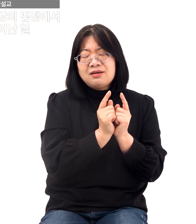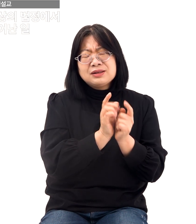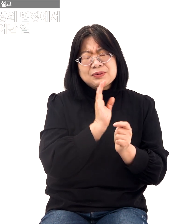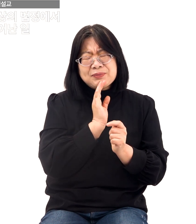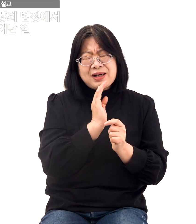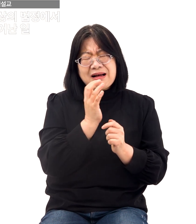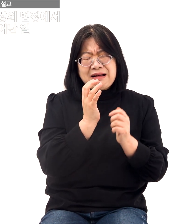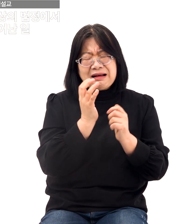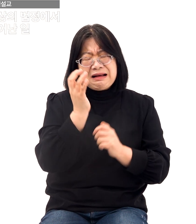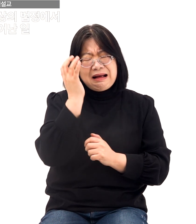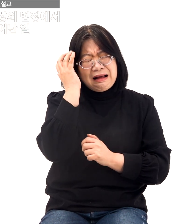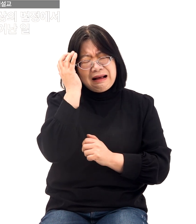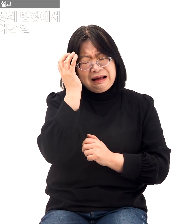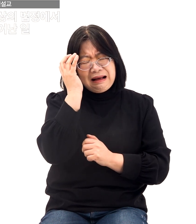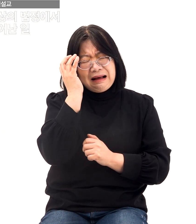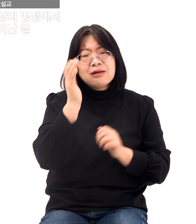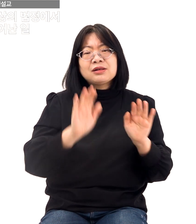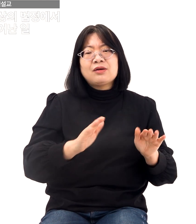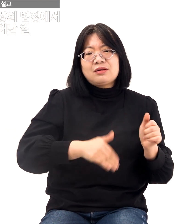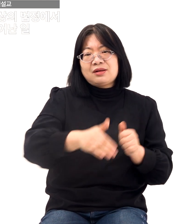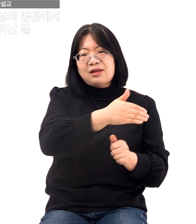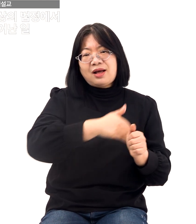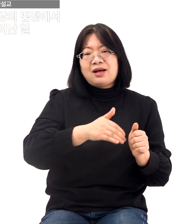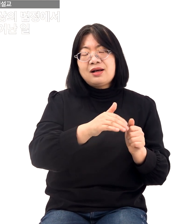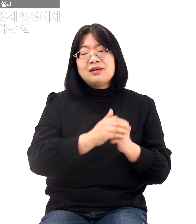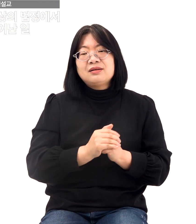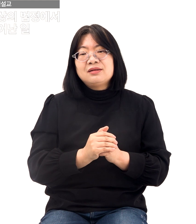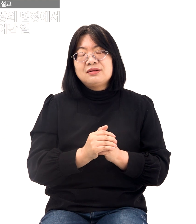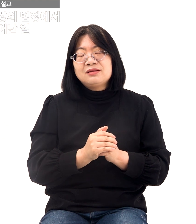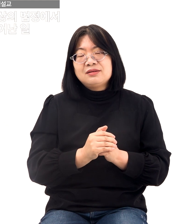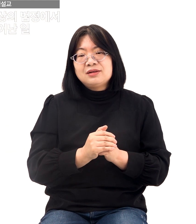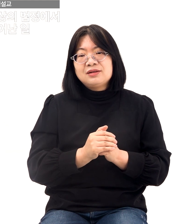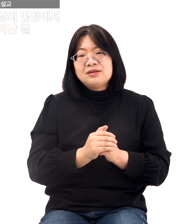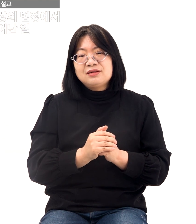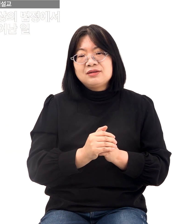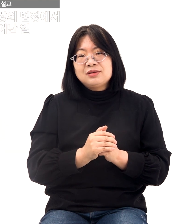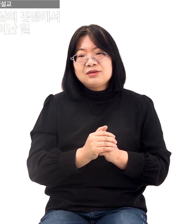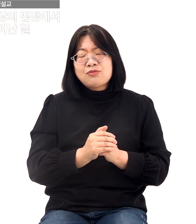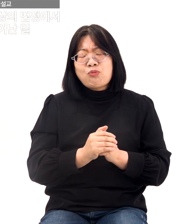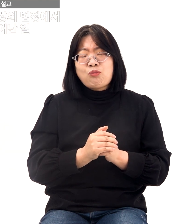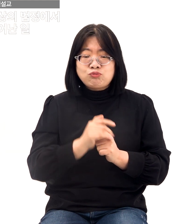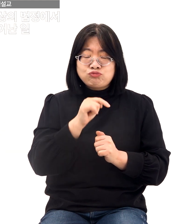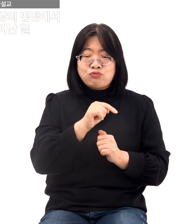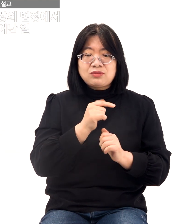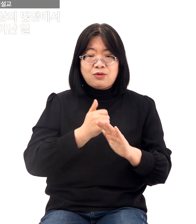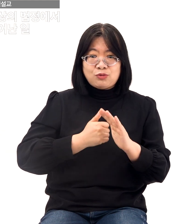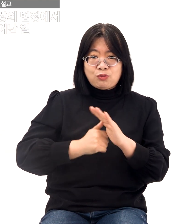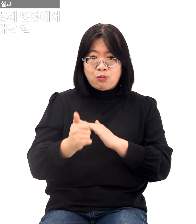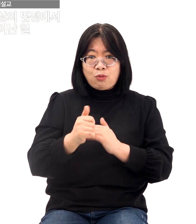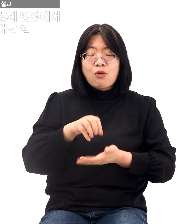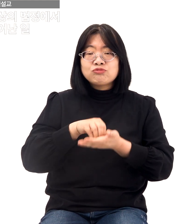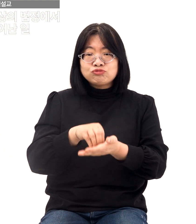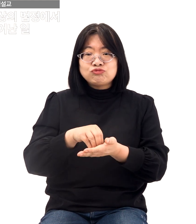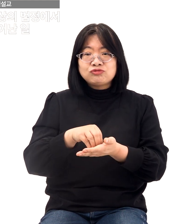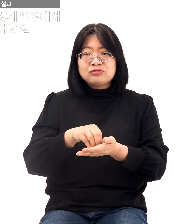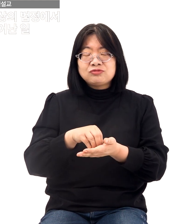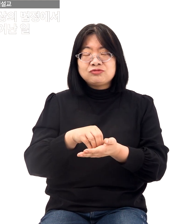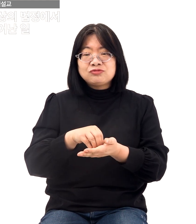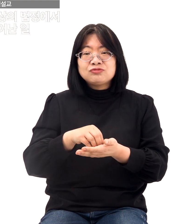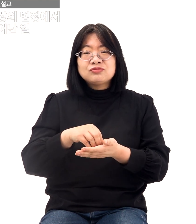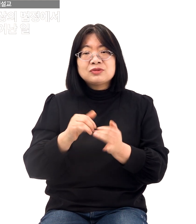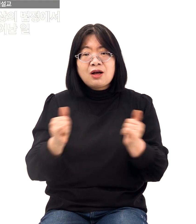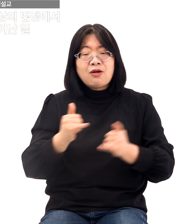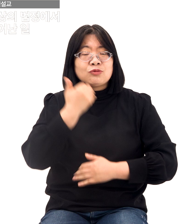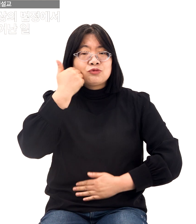아주 곤혹스러운 현실입니다. 그것을 대표격으로 등장한 인물이 지금 누구냐